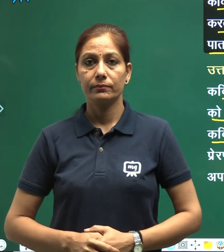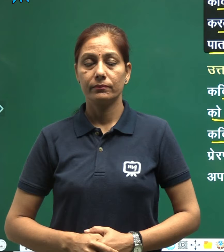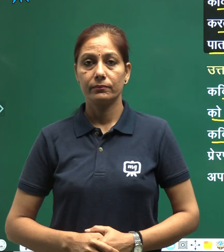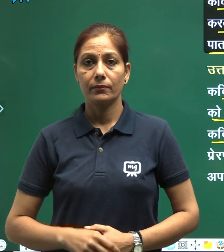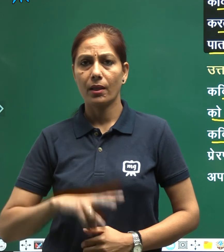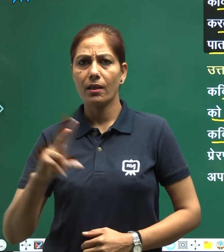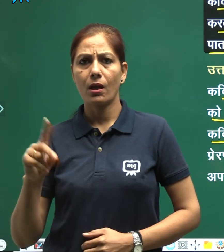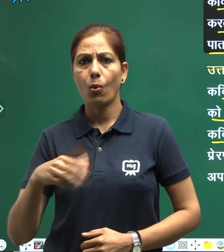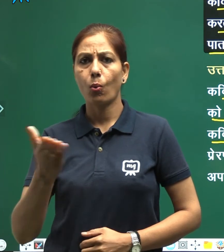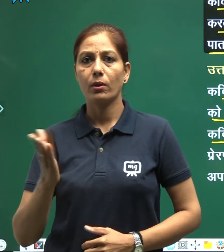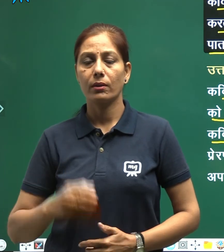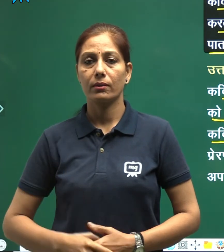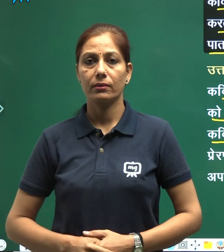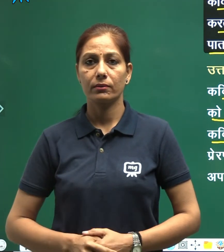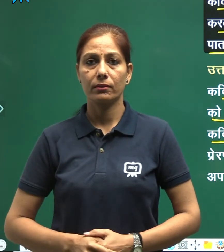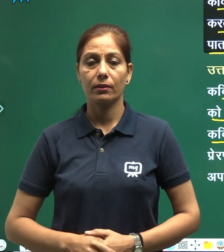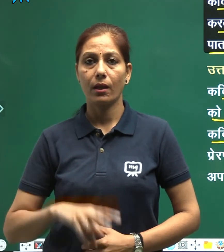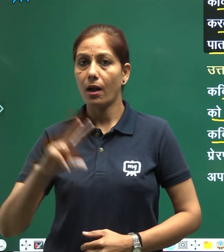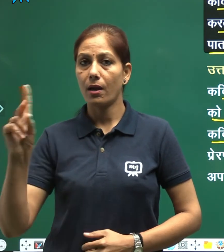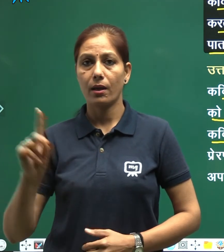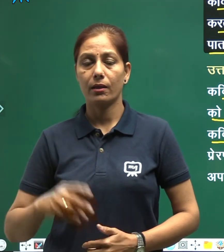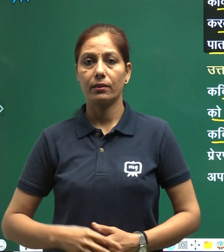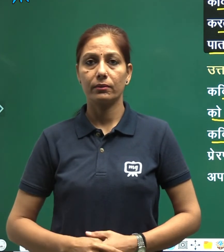या कोई अन्य